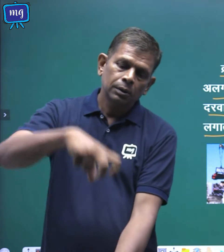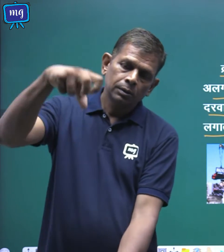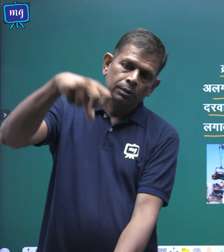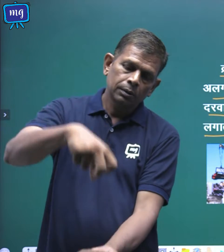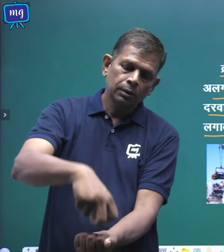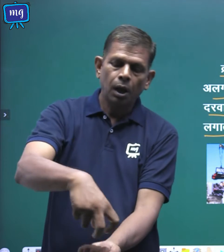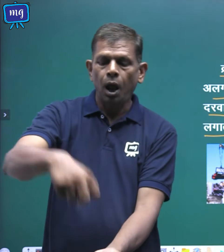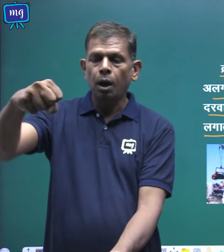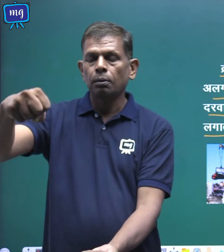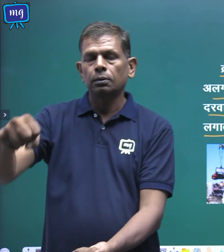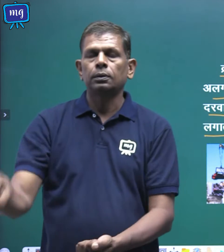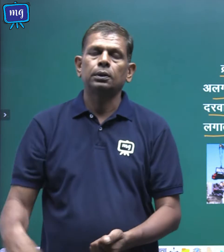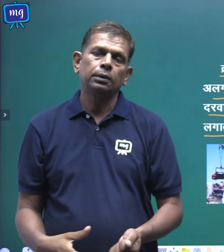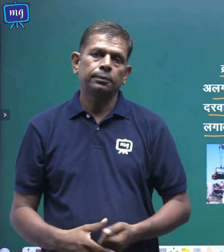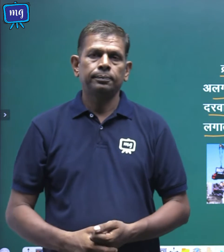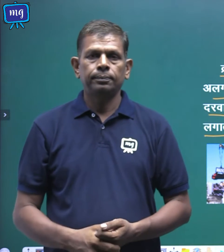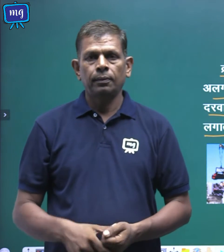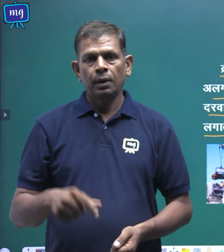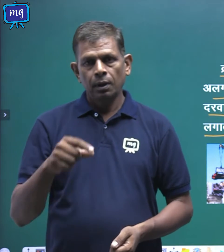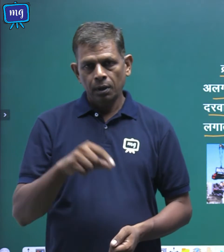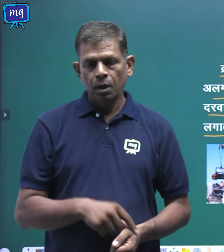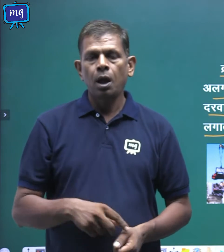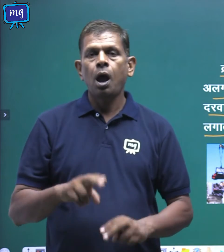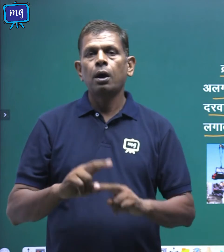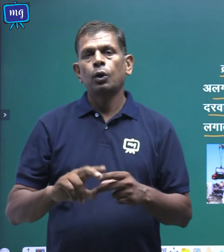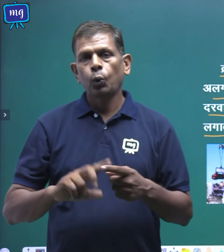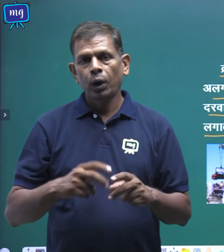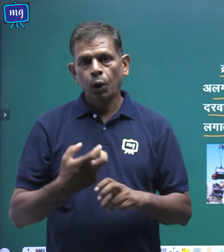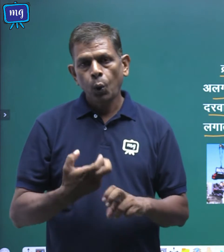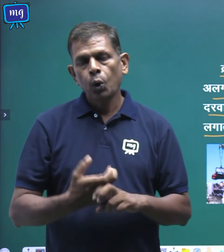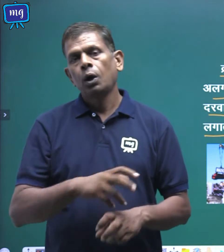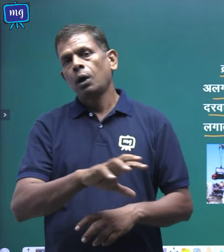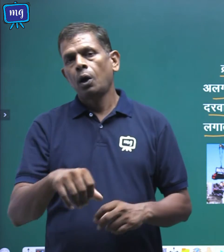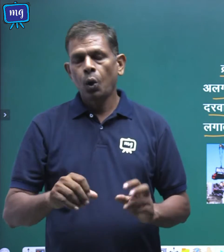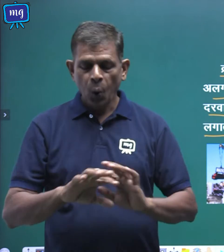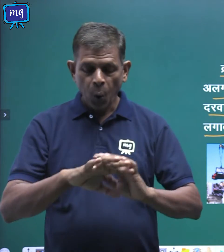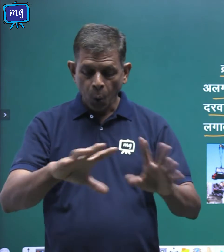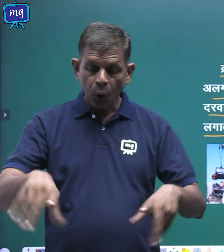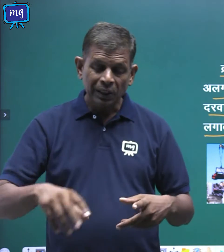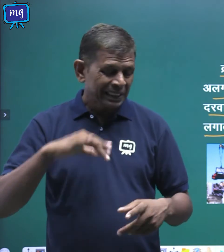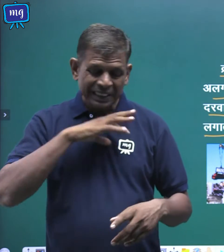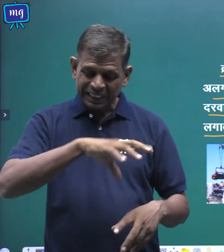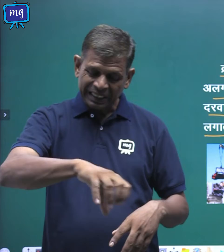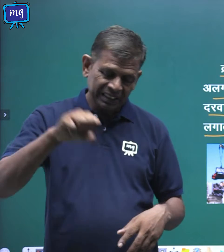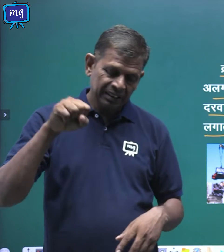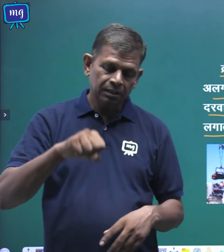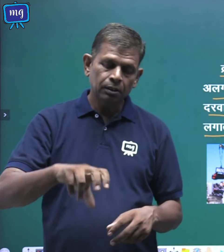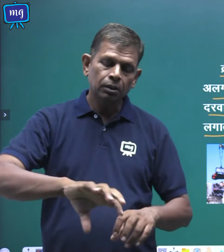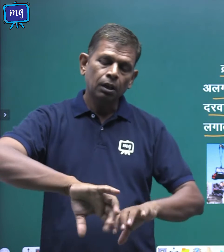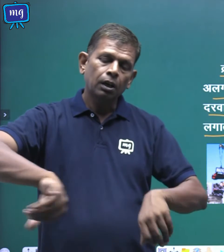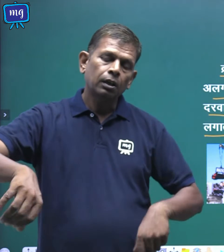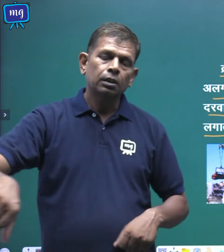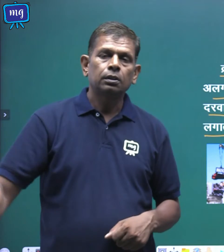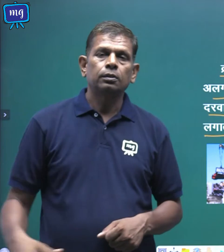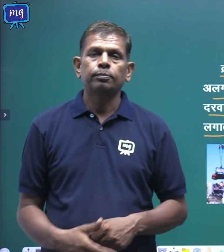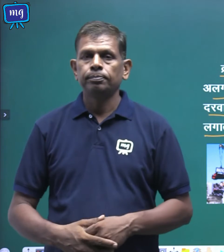जिसकी वजह से ये लोहे को कचरे के ढेर से अलग कर देती